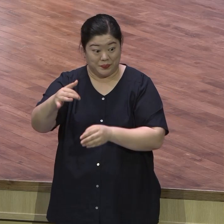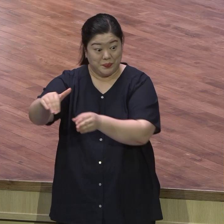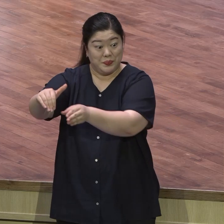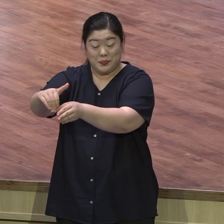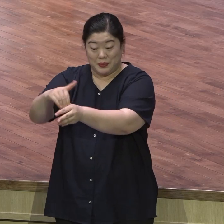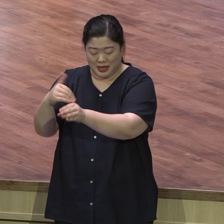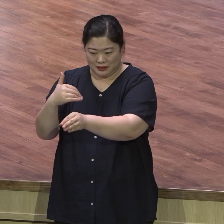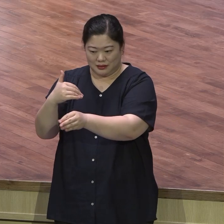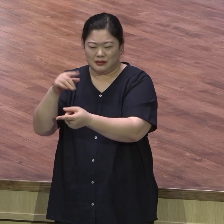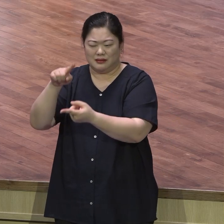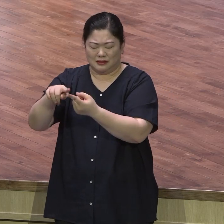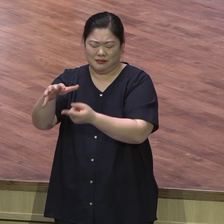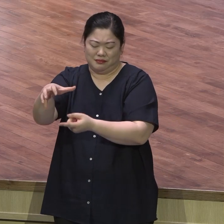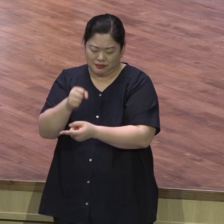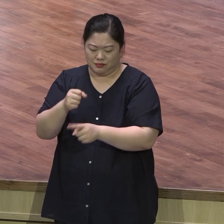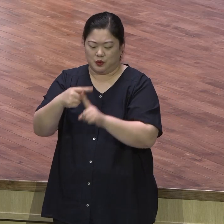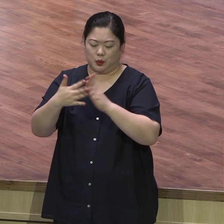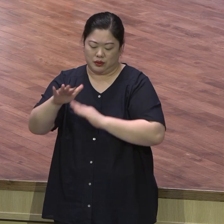뿐입니다.